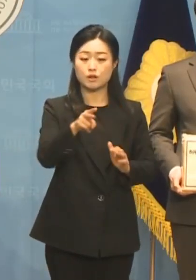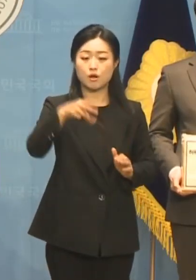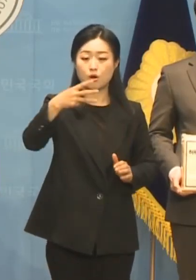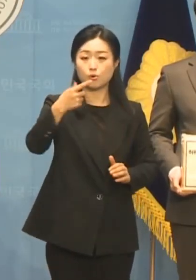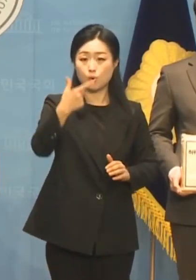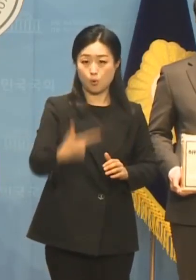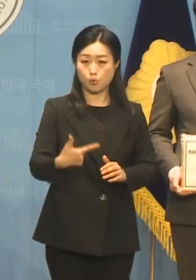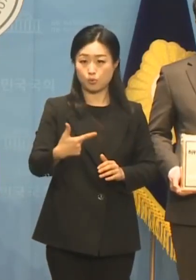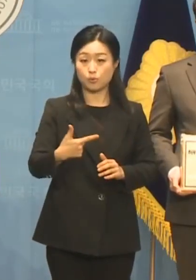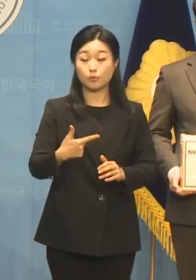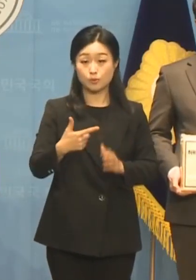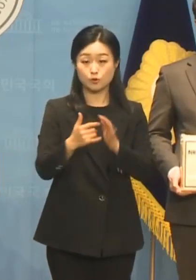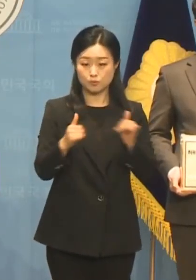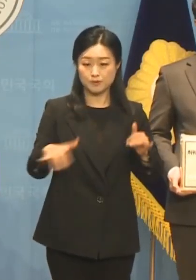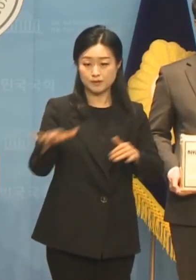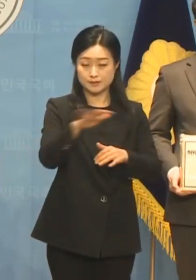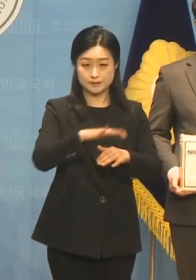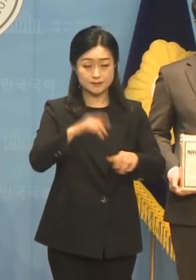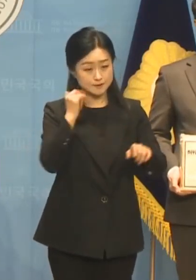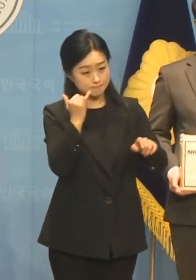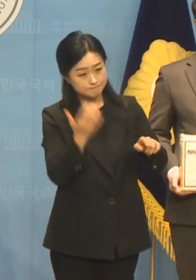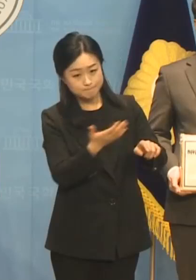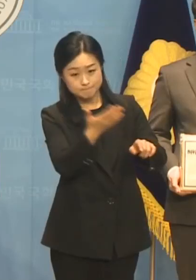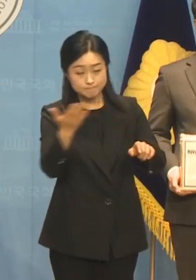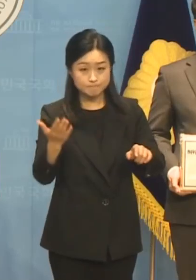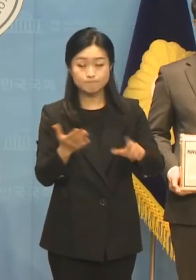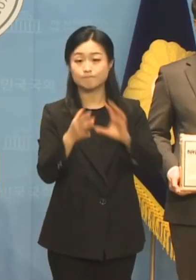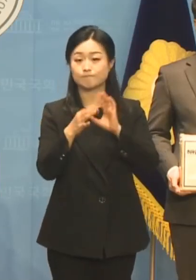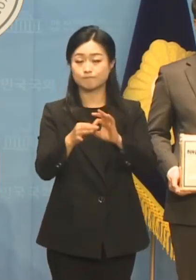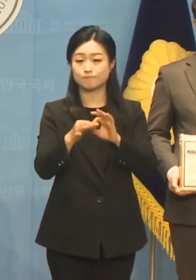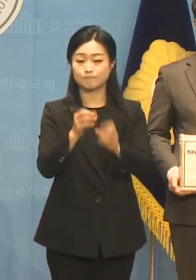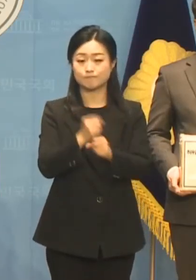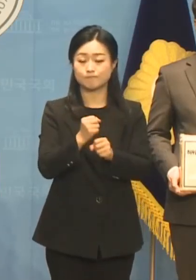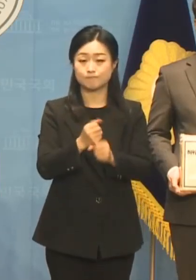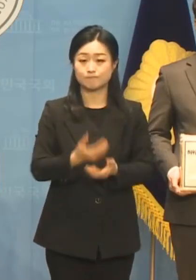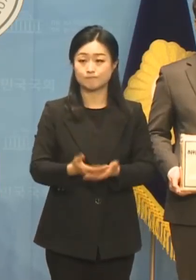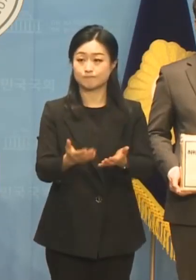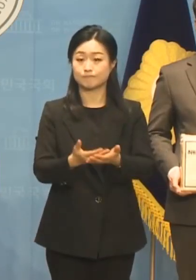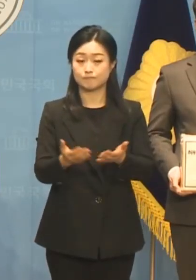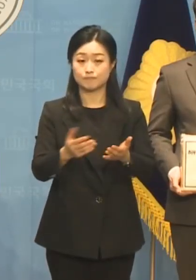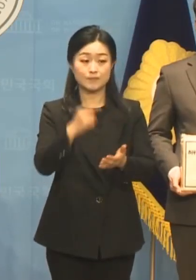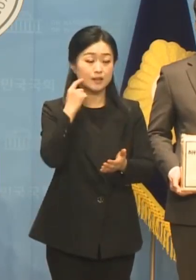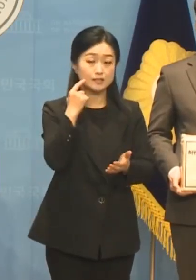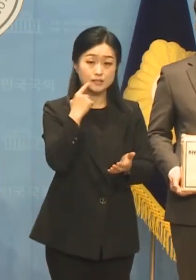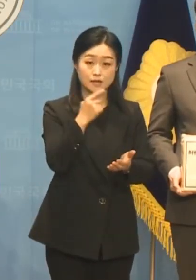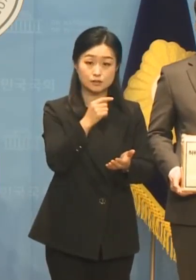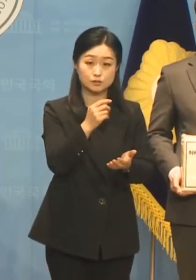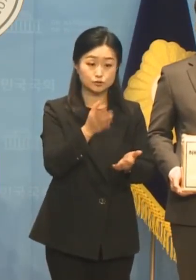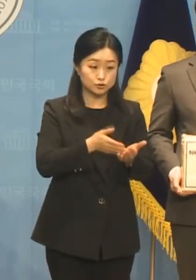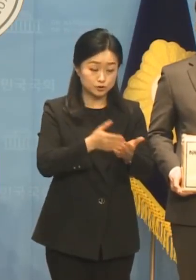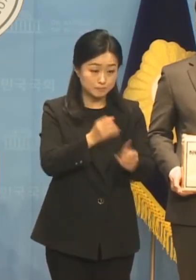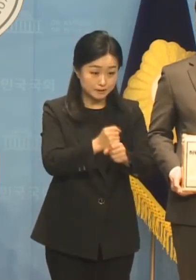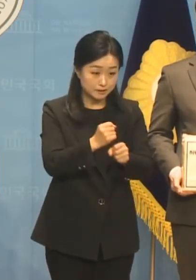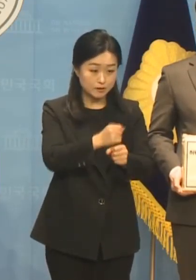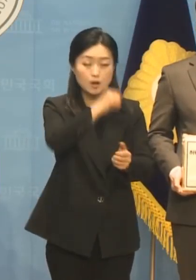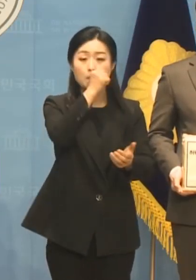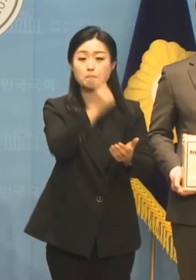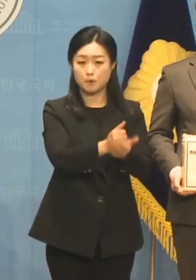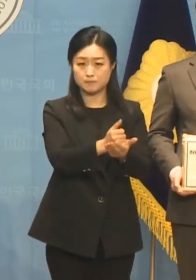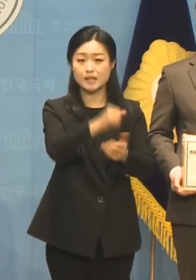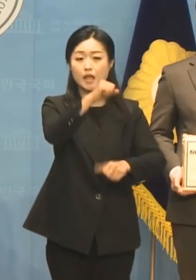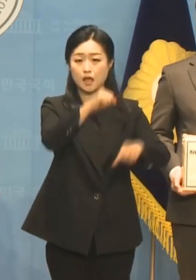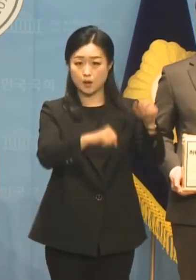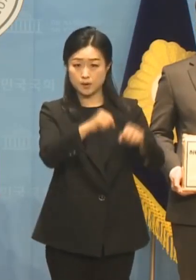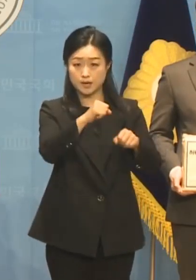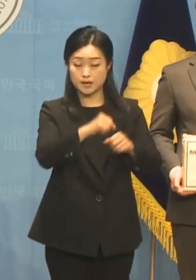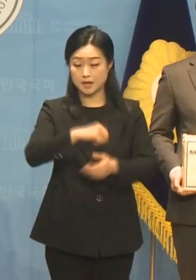다하겠습니다. 허위사실 유포는 민주주의를 파괴하는 중대한 범죄 행위입니다. 우리는 법적 대응을